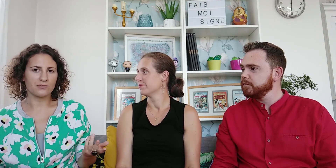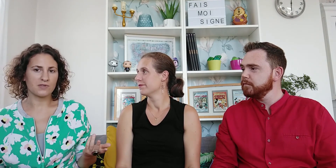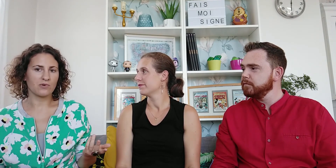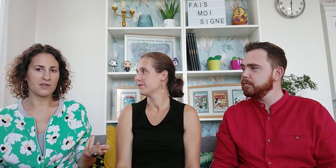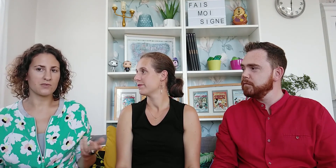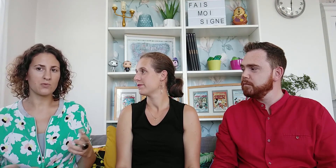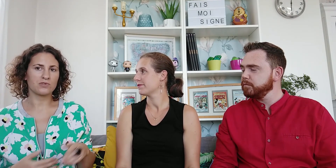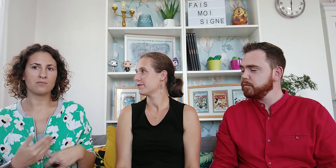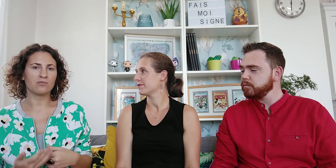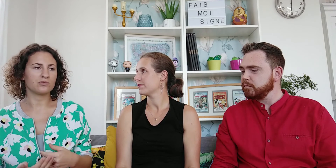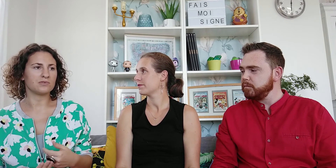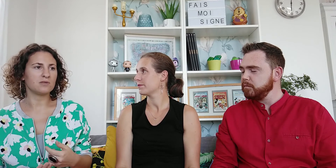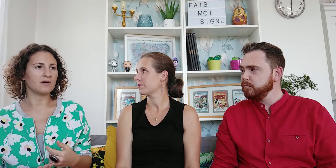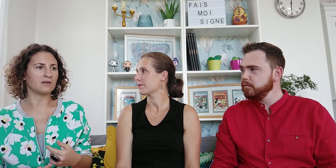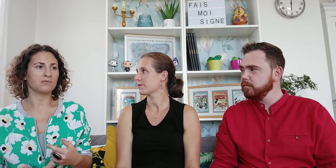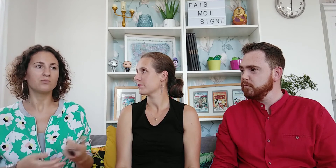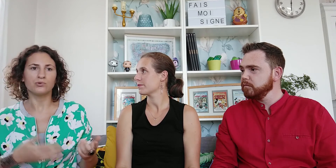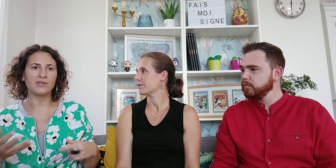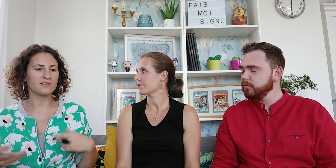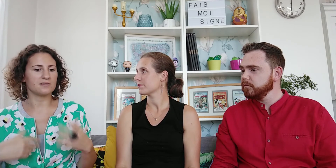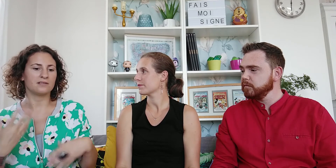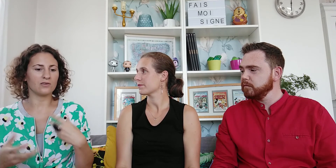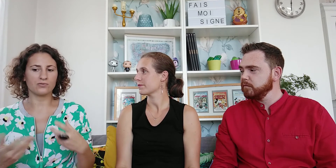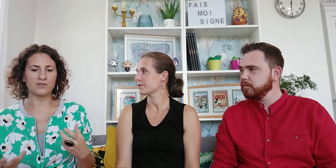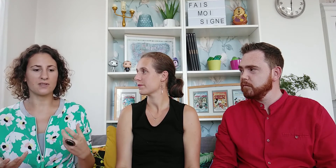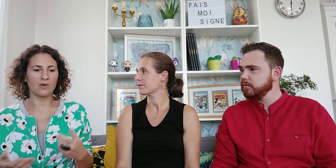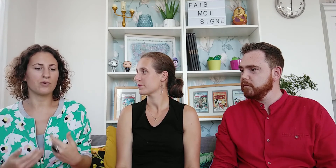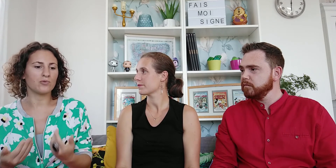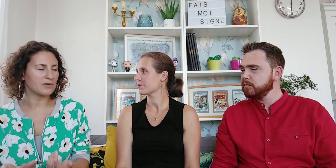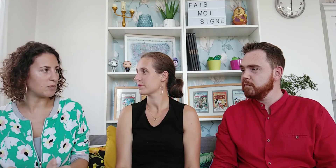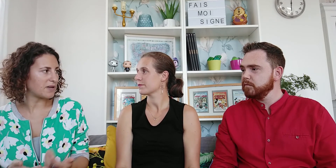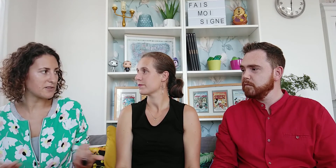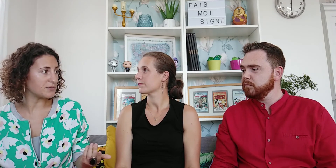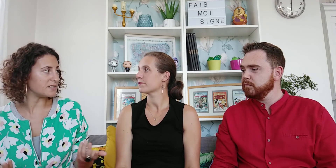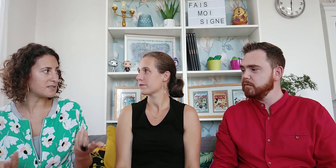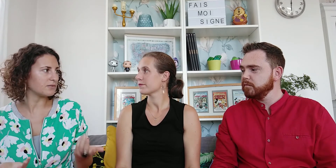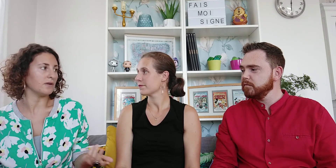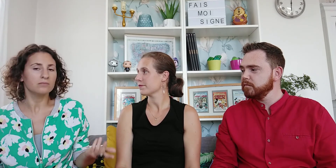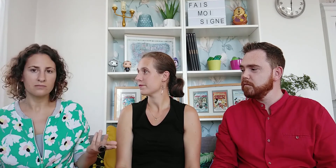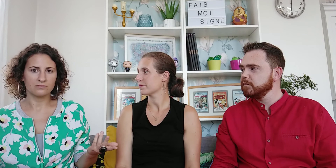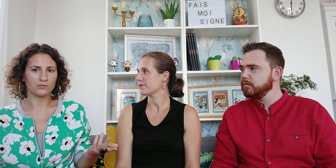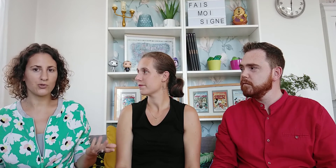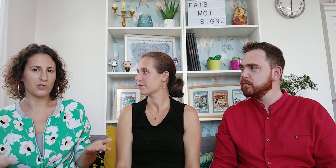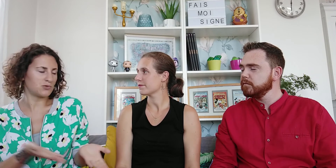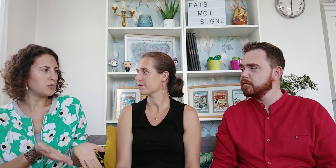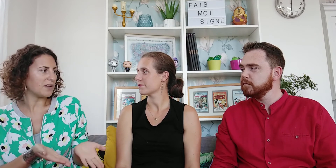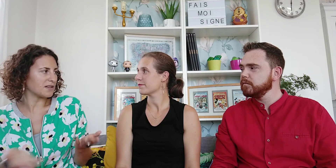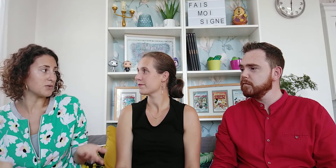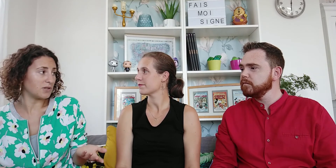forcément intéressant. Et puis même, tu te dis, plus tard, si tu as un enfant, etc., pouvoir le mettre en place, l'utiliser. Moi, je trouve ça super intéressant et